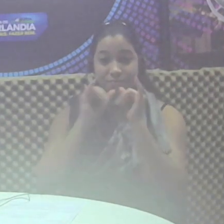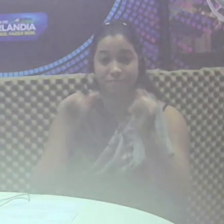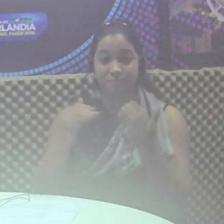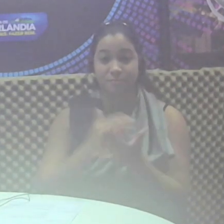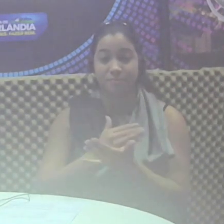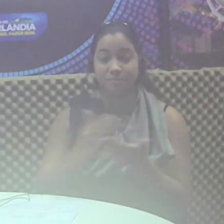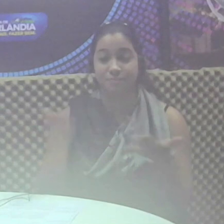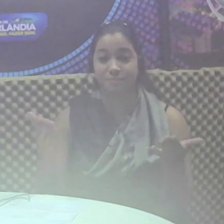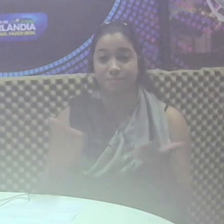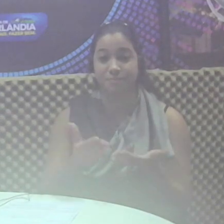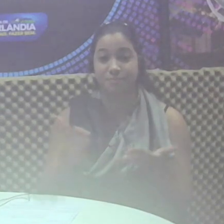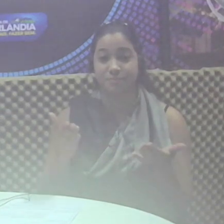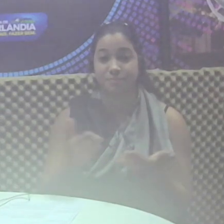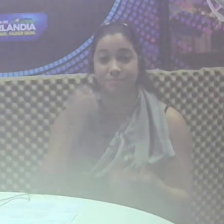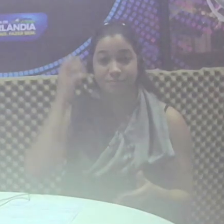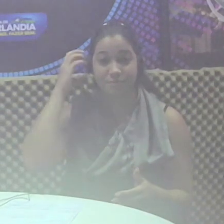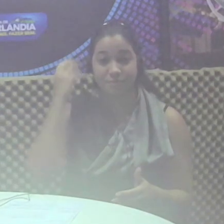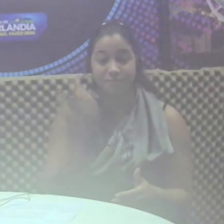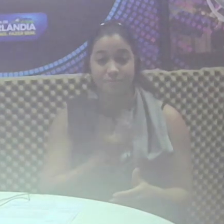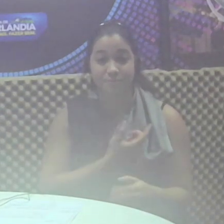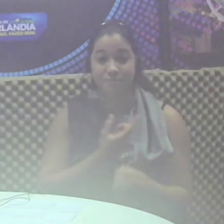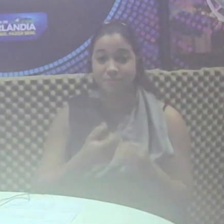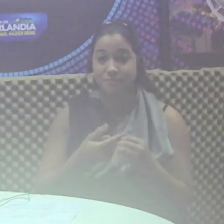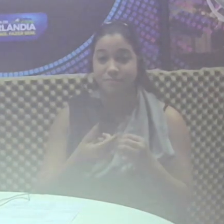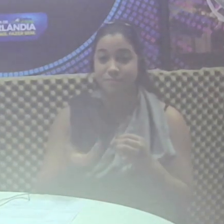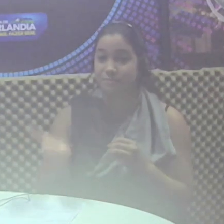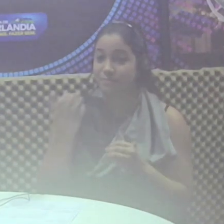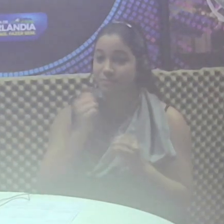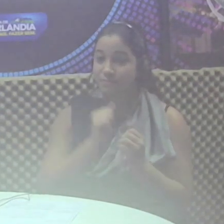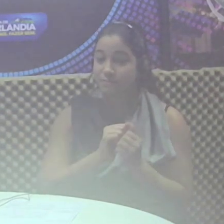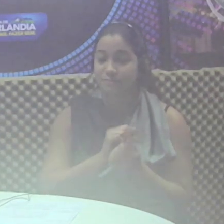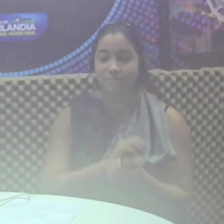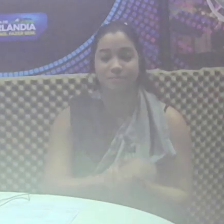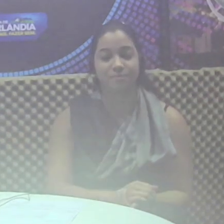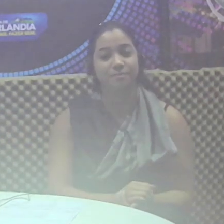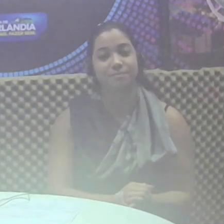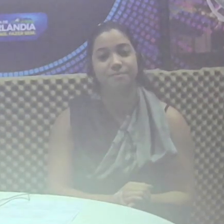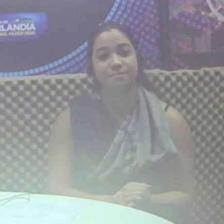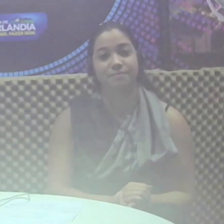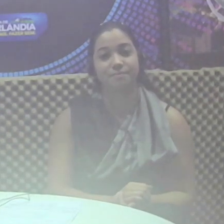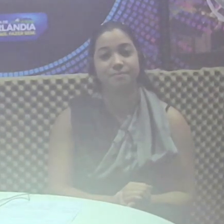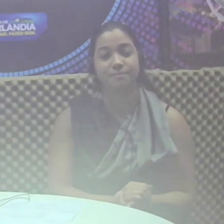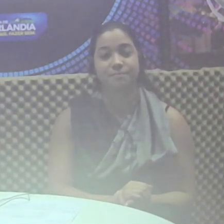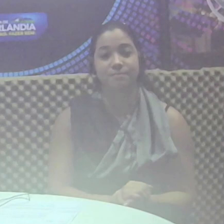outras notícias a partir de agora na Rádio Nossa Cidade. Vem com a gente!